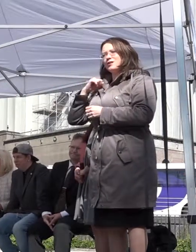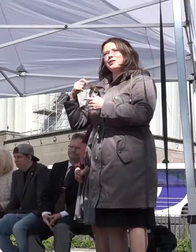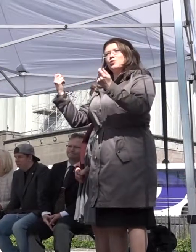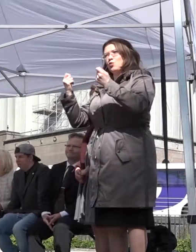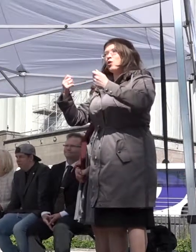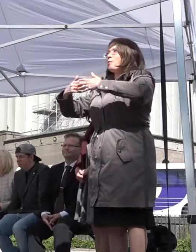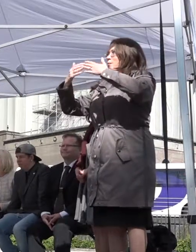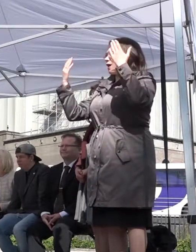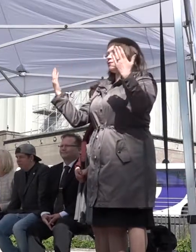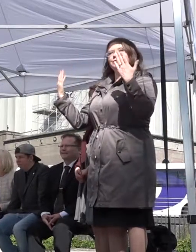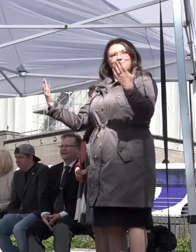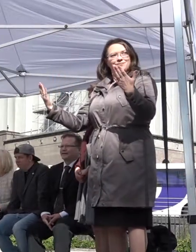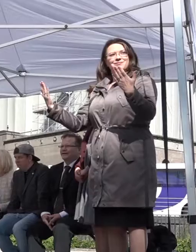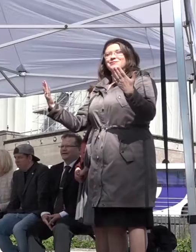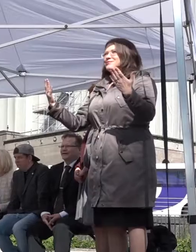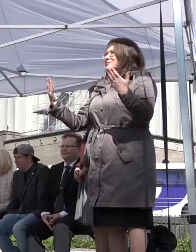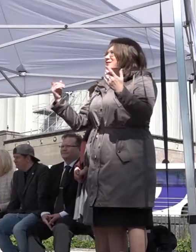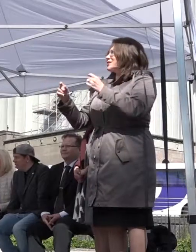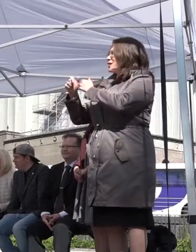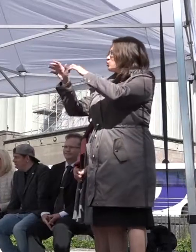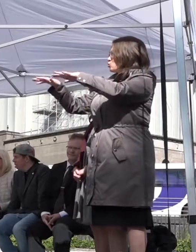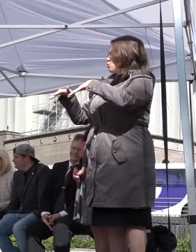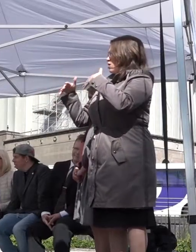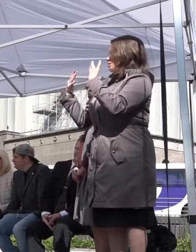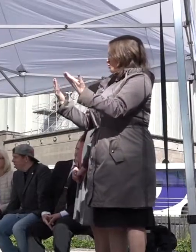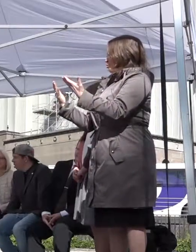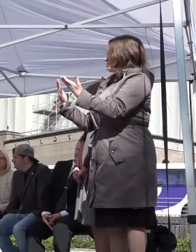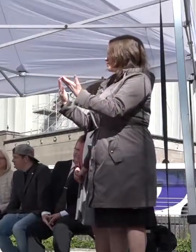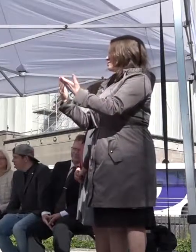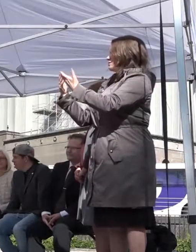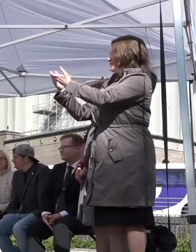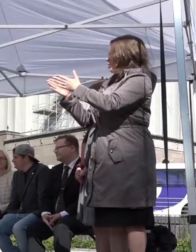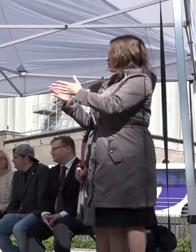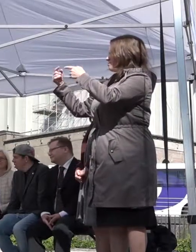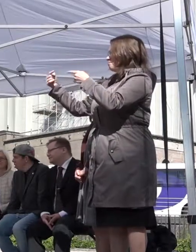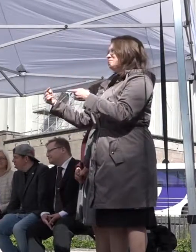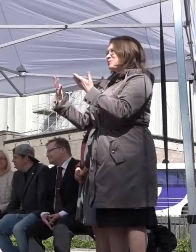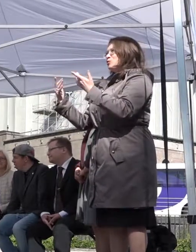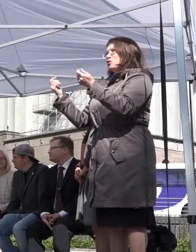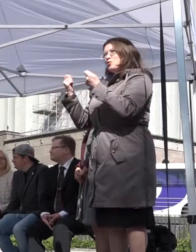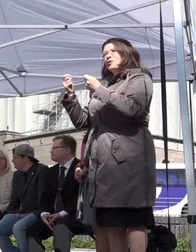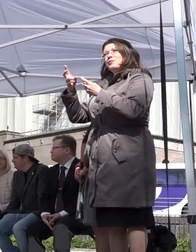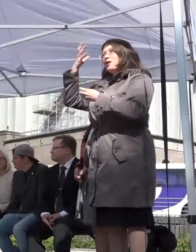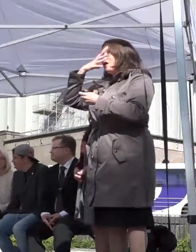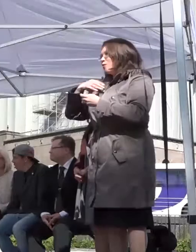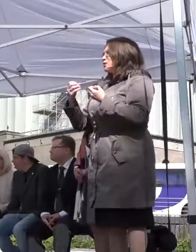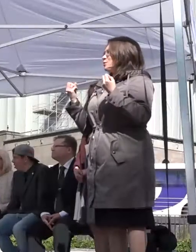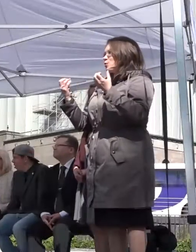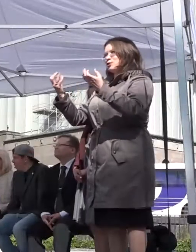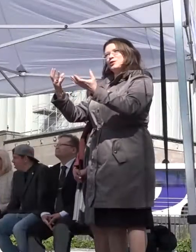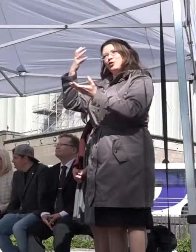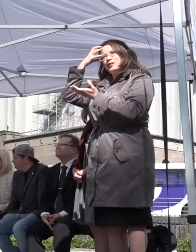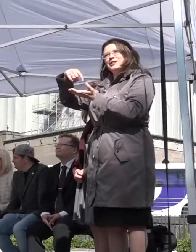tänään juhlimassa sitä tässä eduskunnan tämänhetkisten toimitilojen edessä, tässä kauniissa puistikossa